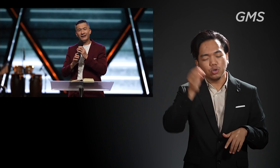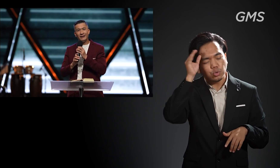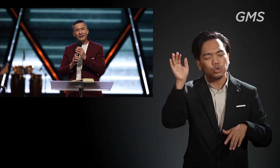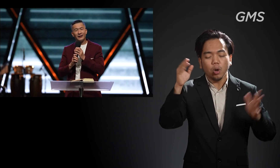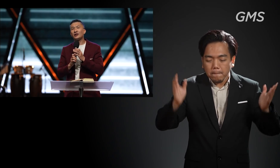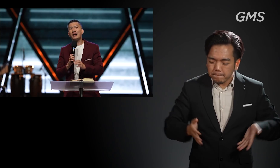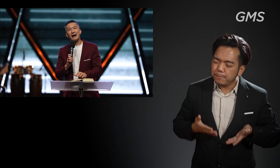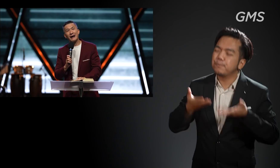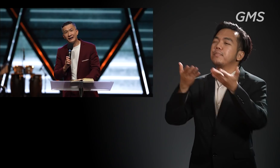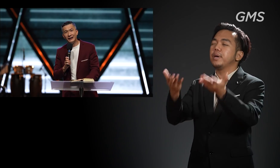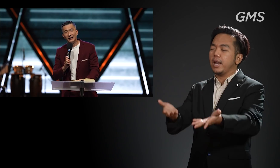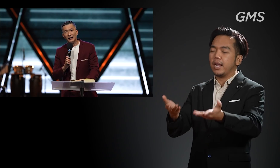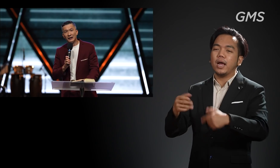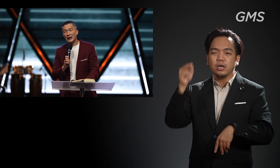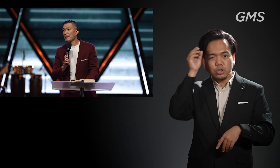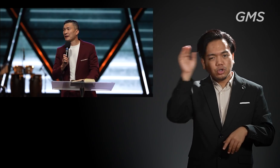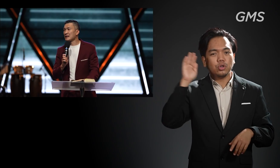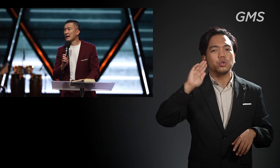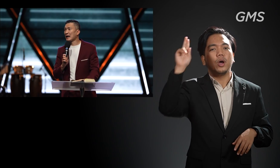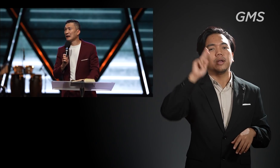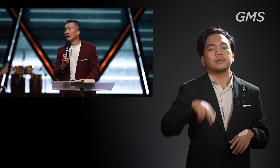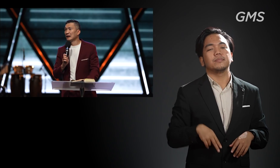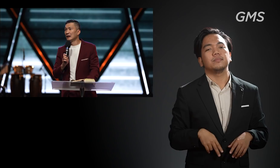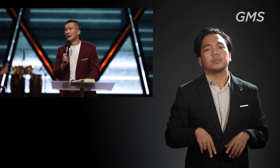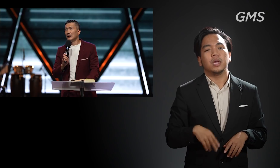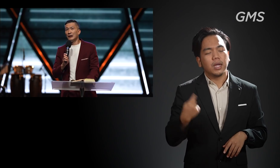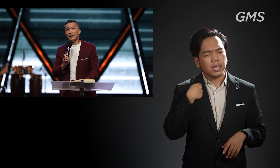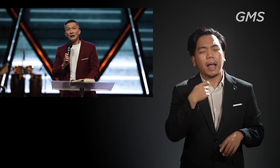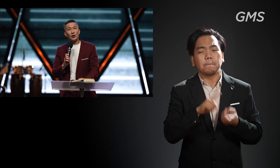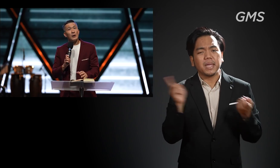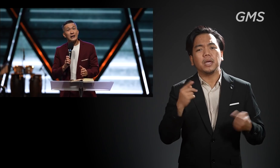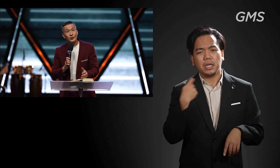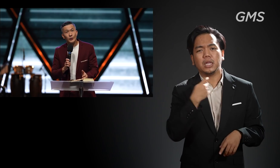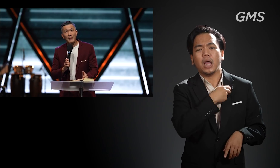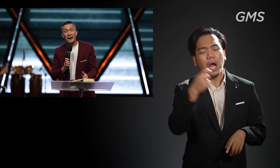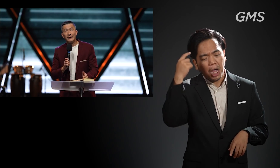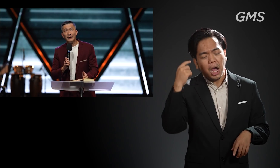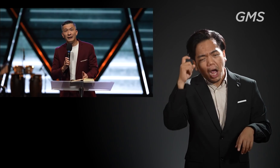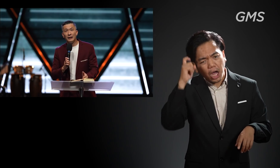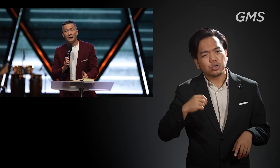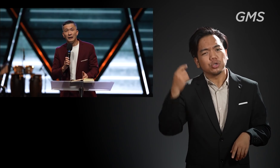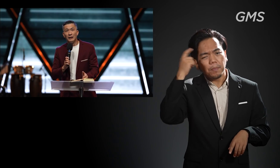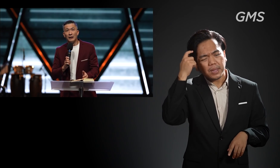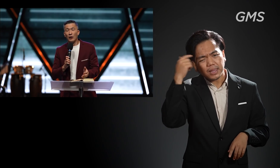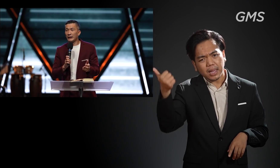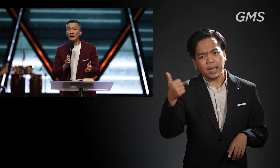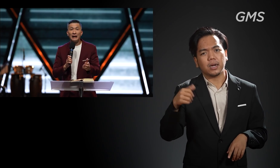semuanya. Kita juga gak ready, tanpa perencanaan. Kalau Tuhan gak suruh apalagi, kalau kita